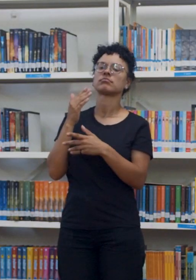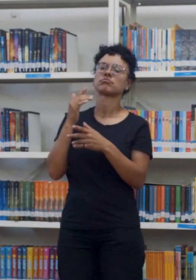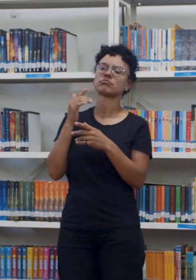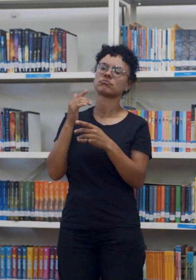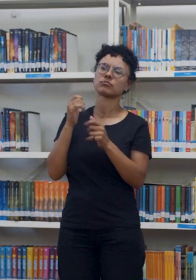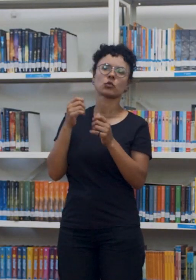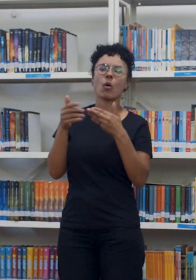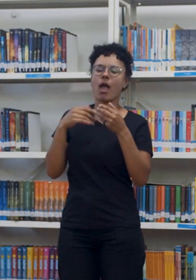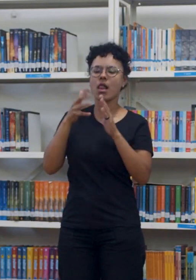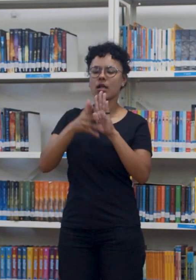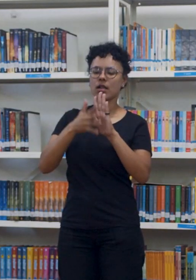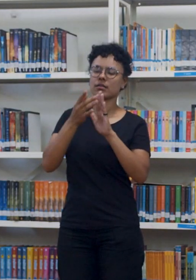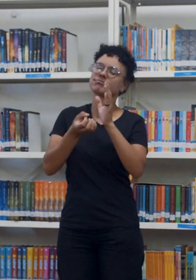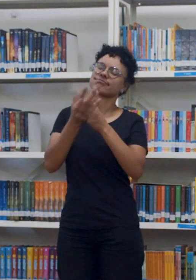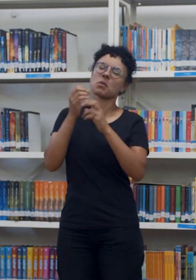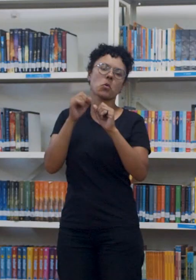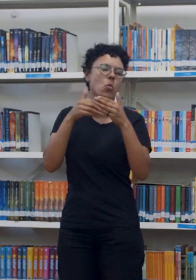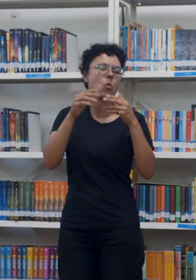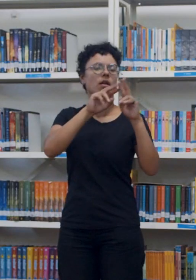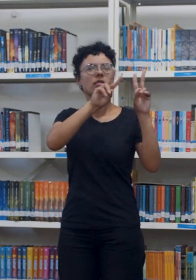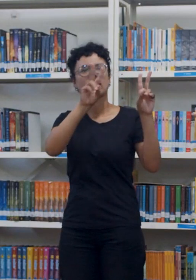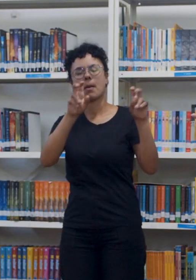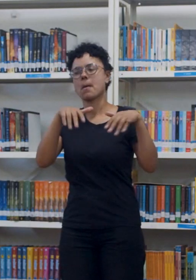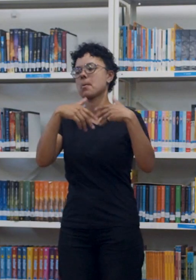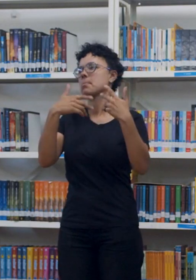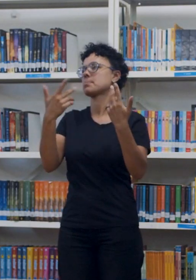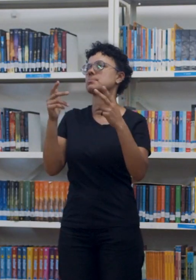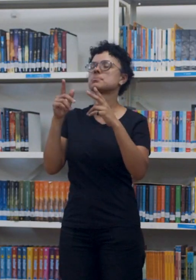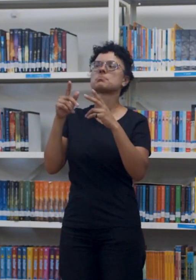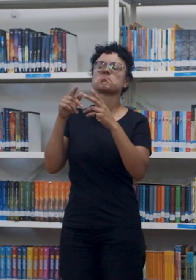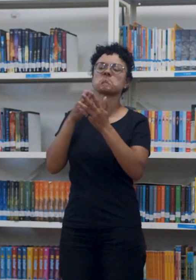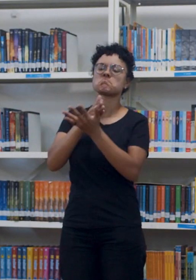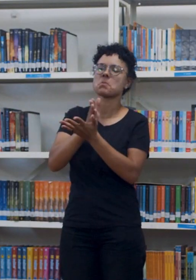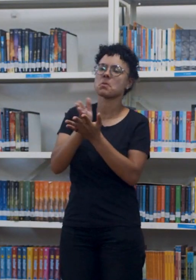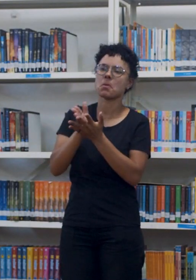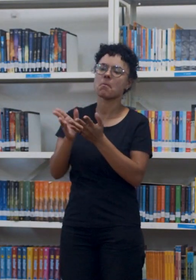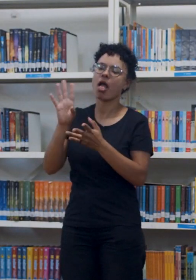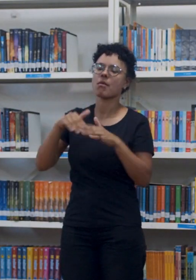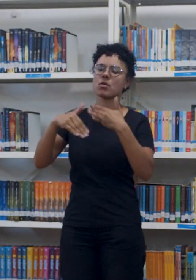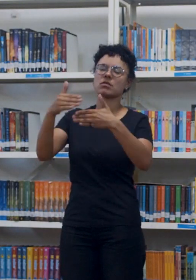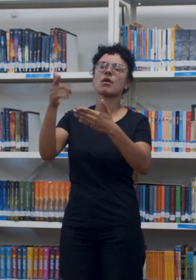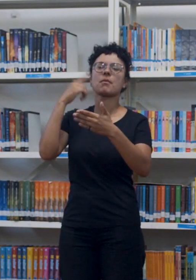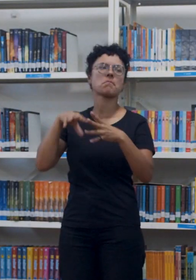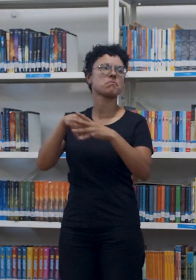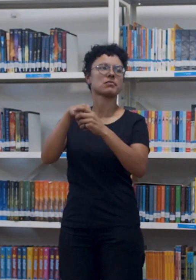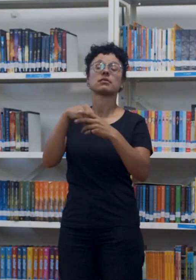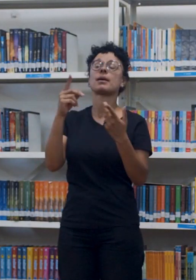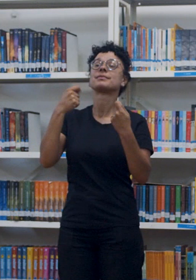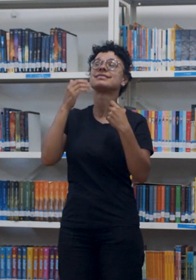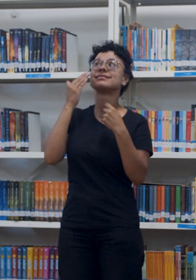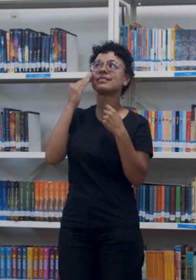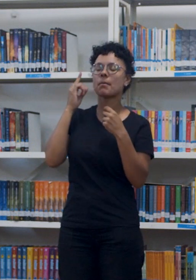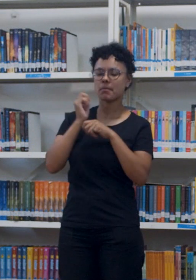pode ser roteirizado. Todos os temas, todas as abordagens, elas cabem dentro desse processo. É só a